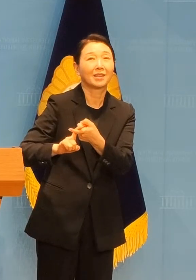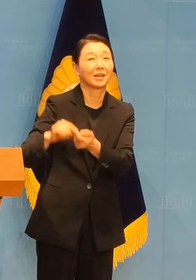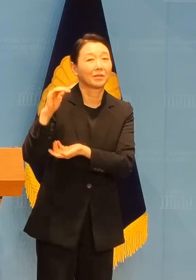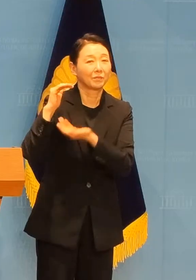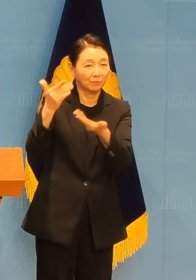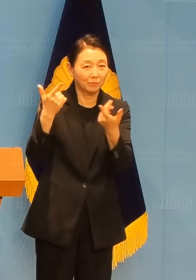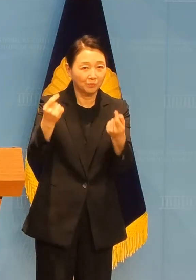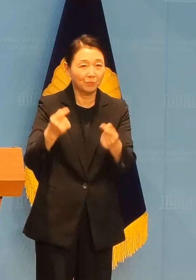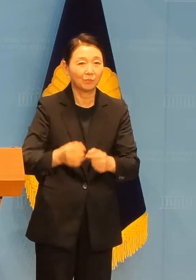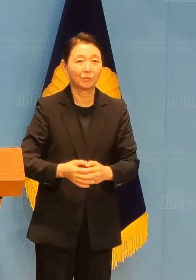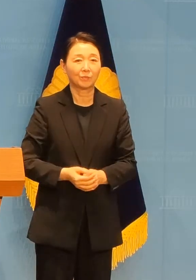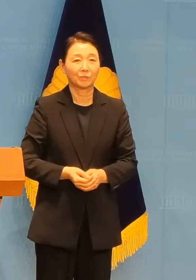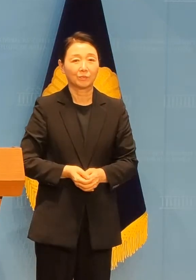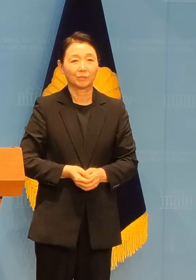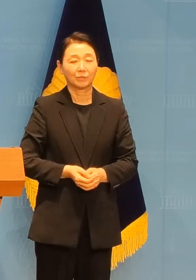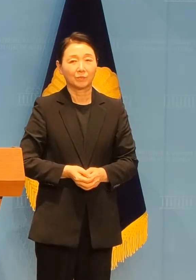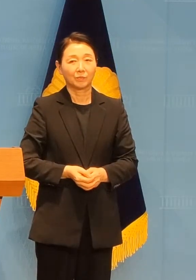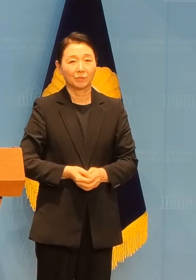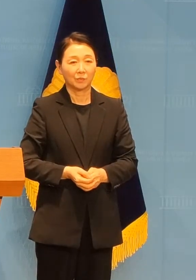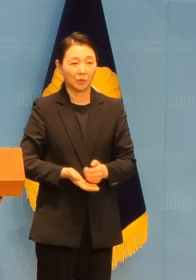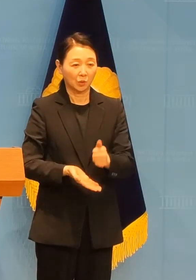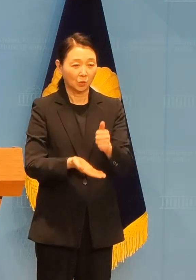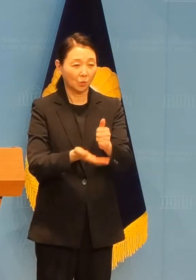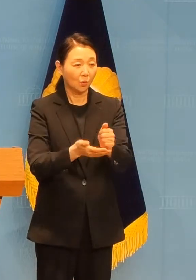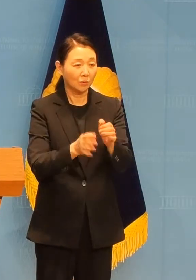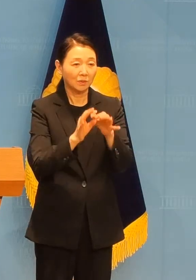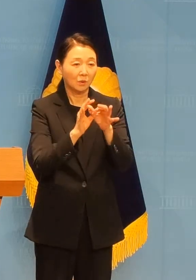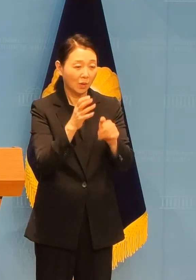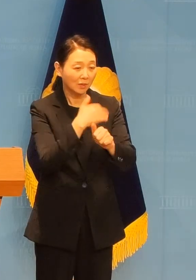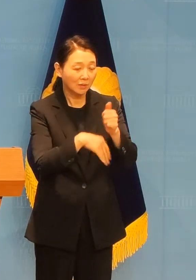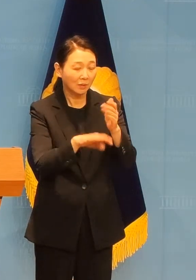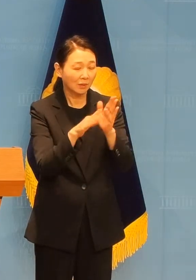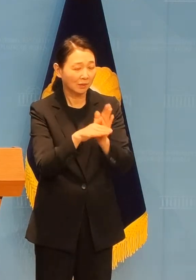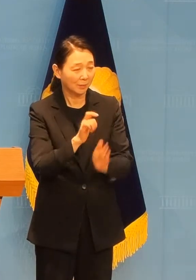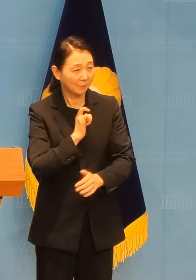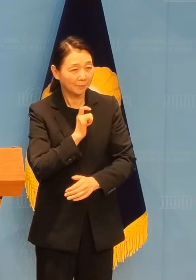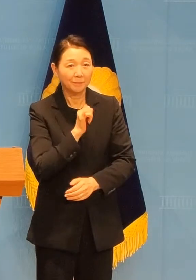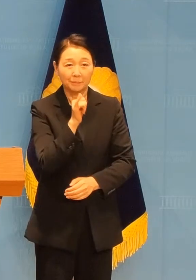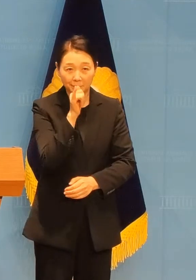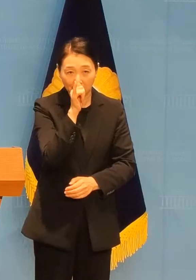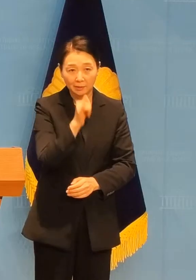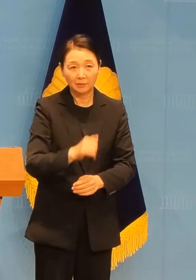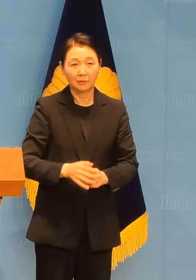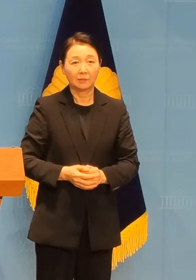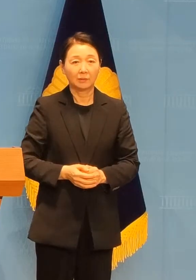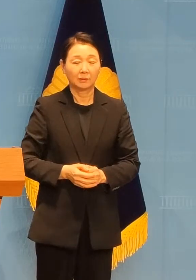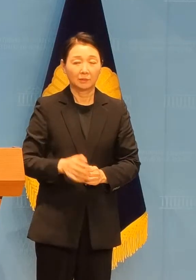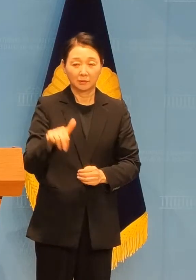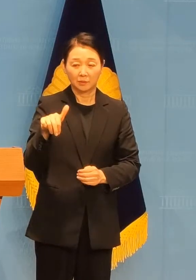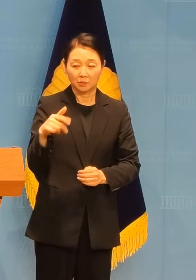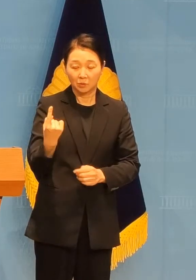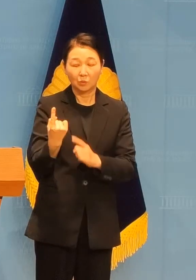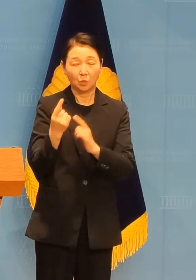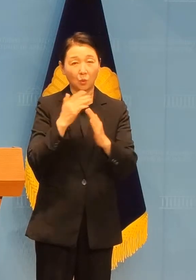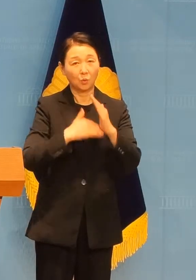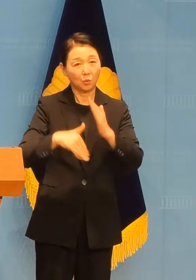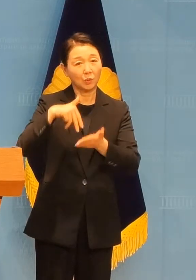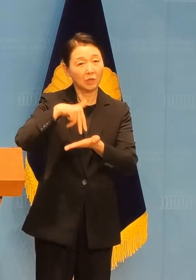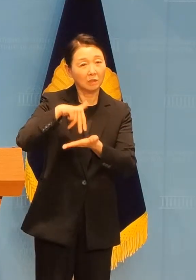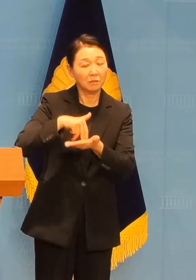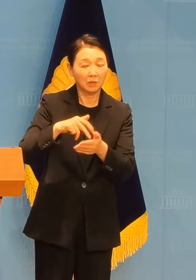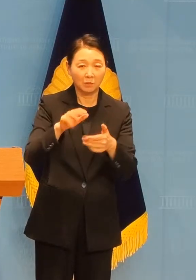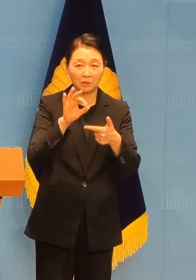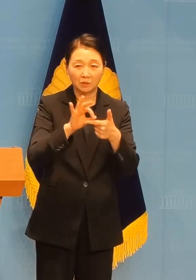가깝습니다. 공천을 둘러싼 정황 또한 석연치가 않습니다. 고 씨는 공개석상에서